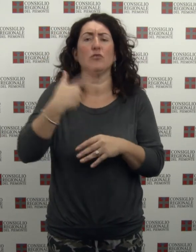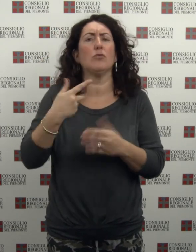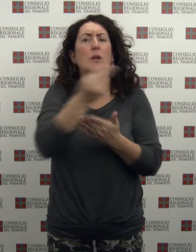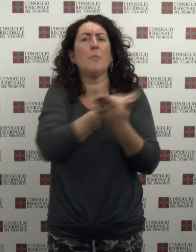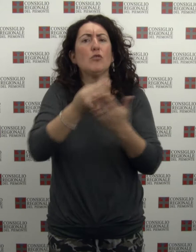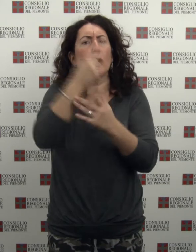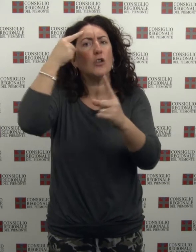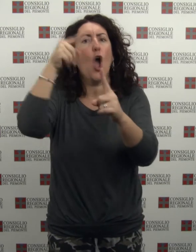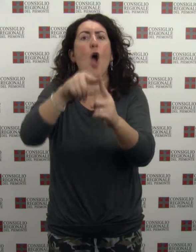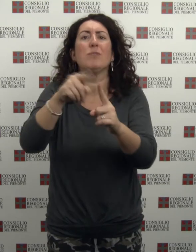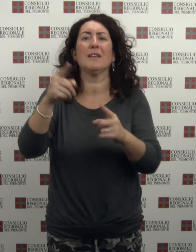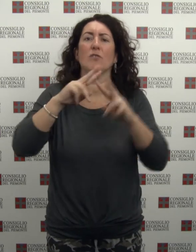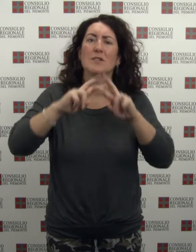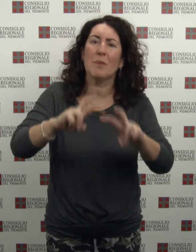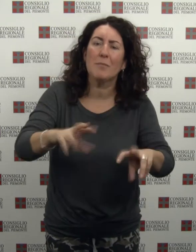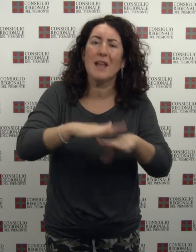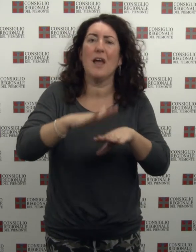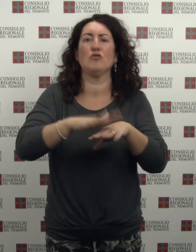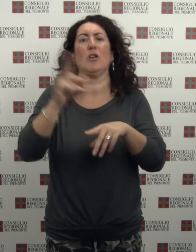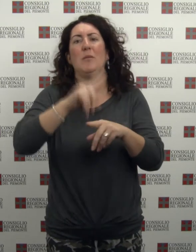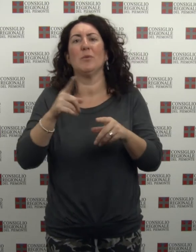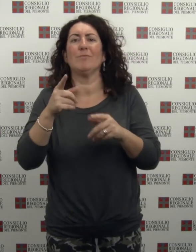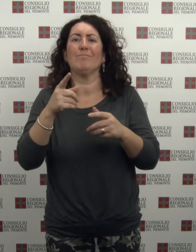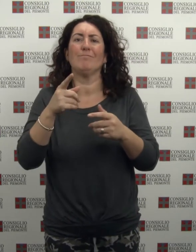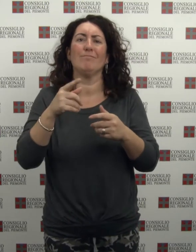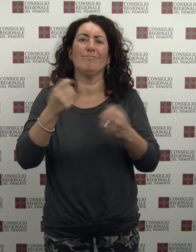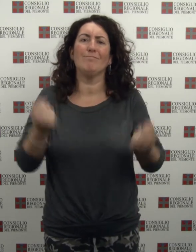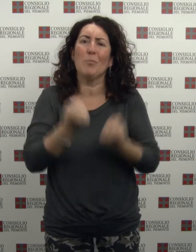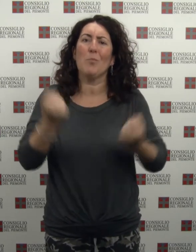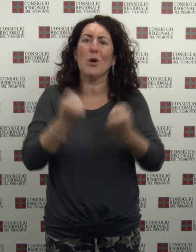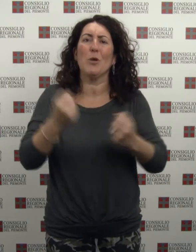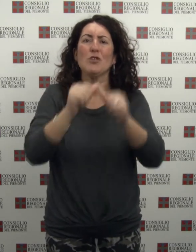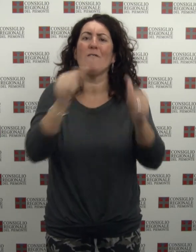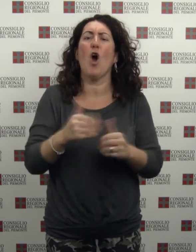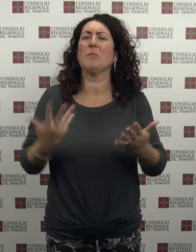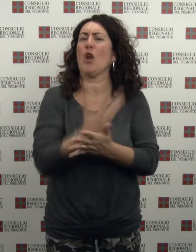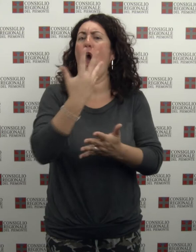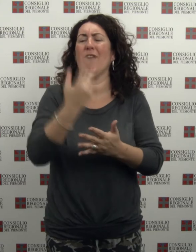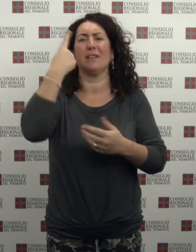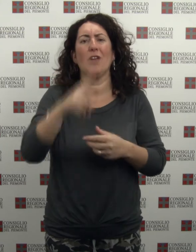alla sperimentazione e alla promozione di forme innovative di attuazione del servizio civile nel